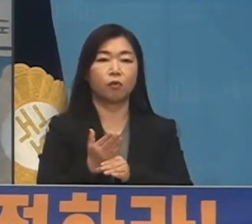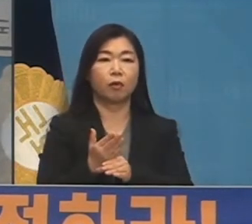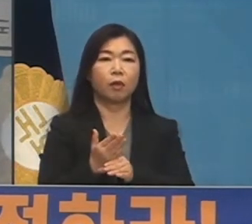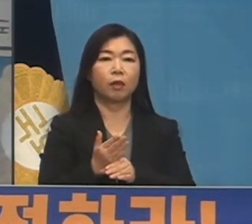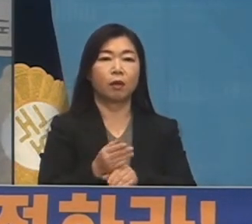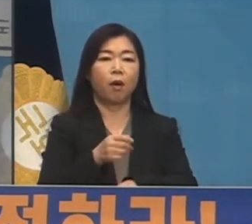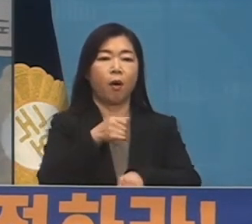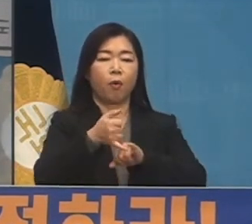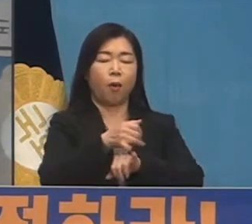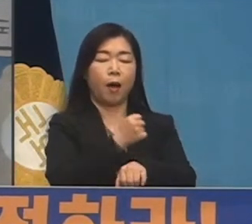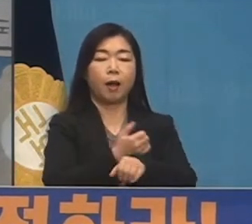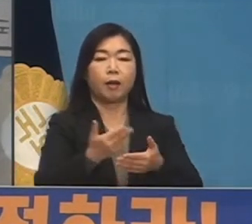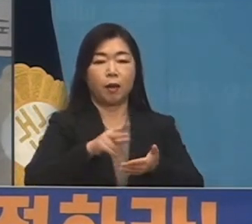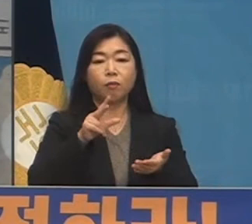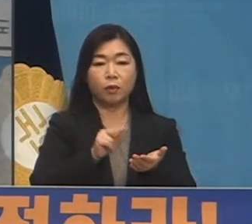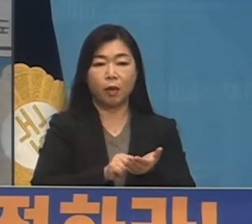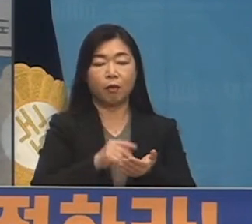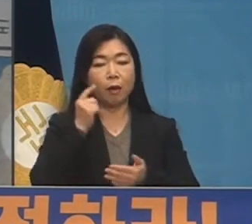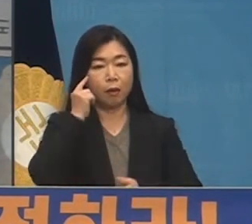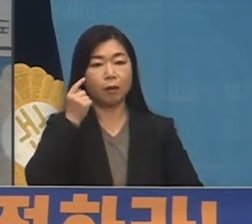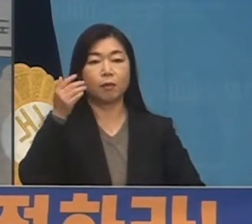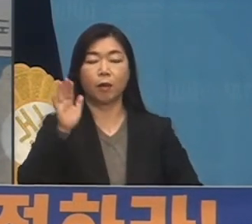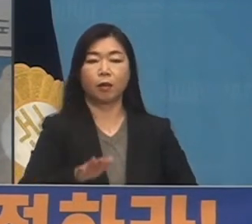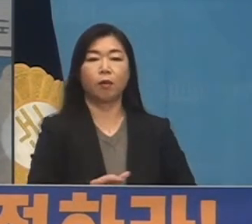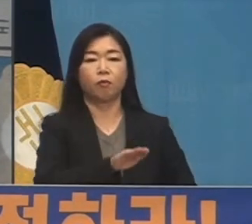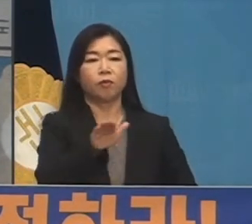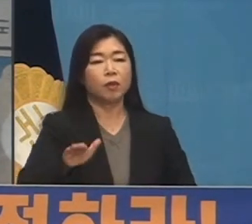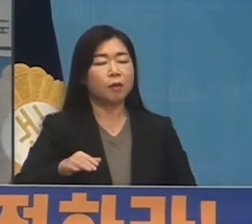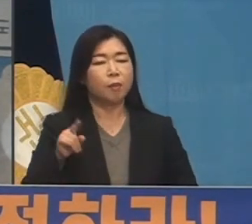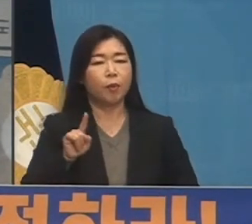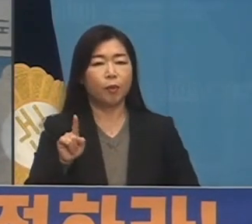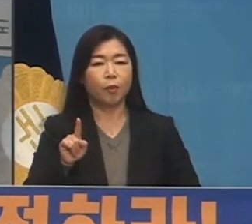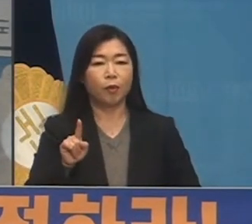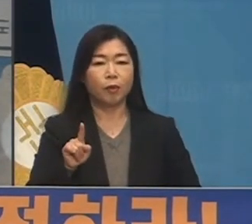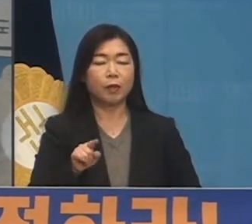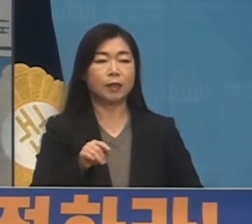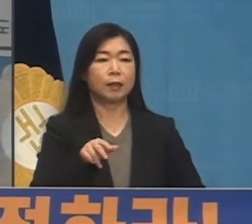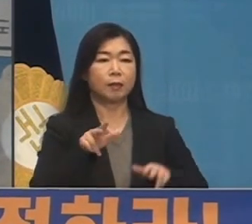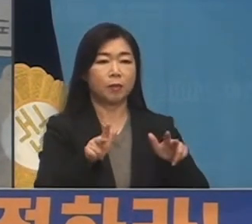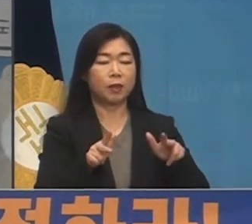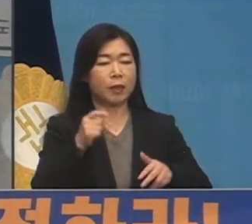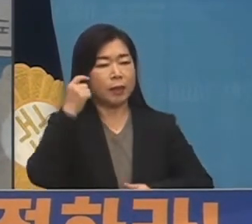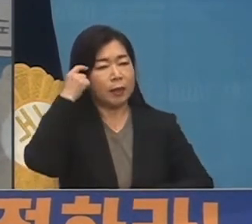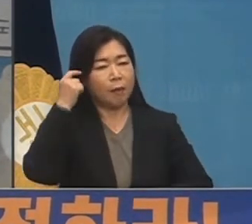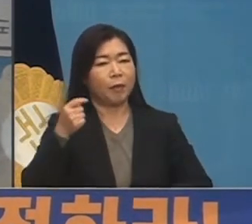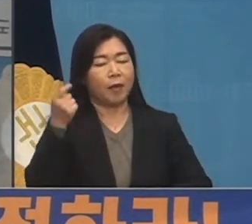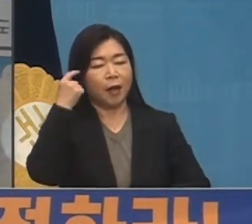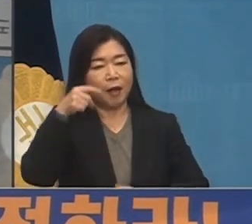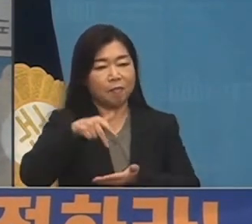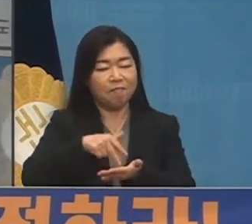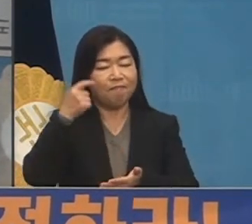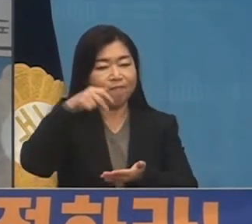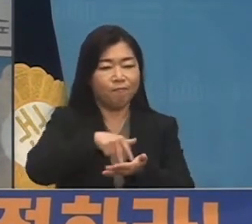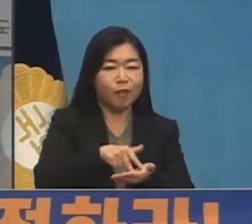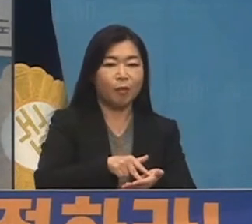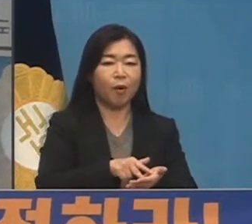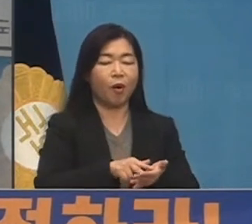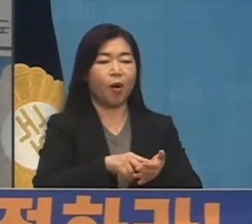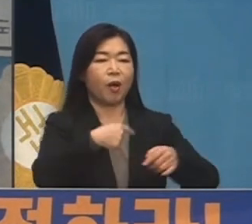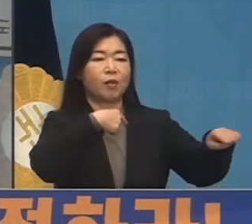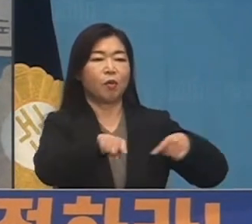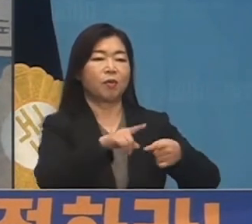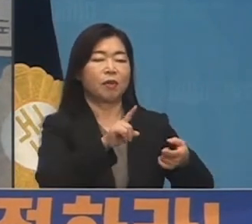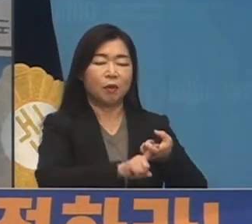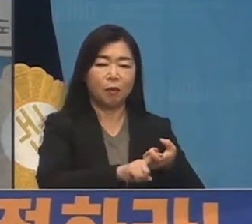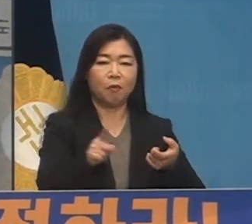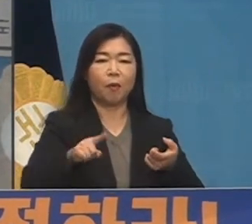과제라고 생각합니다. 그러나 우리나라는 냉동 시대가 존재하는 이념 타령이나 정치적 이해